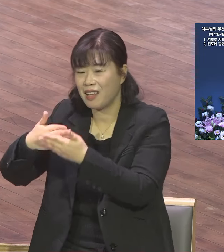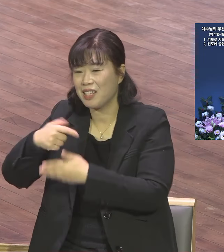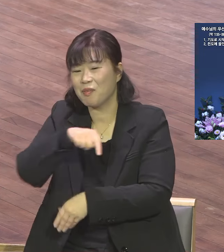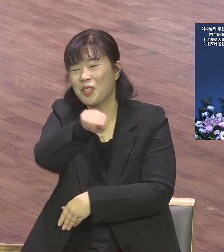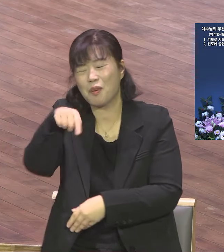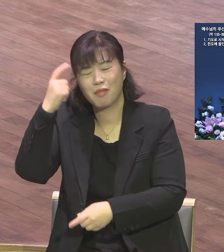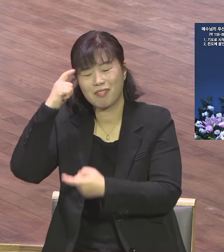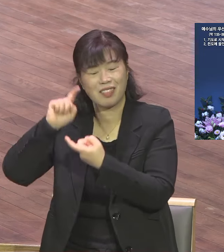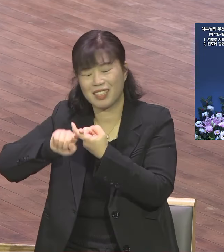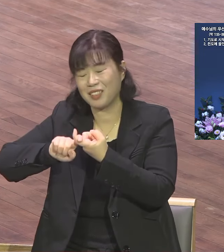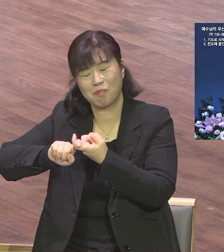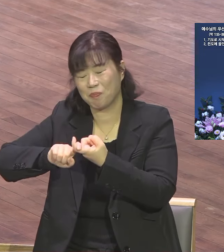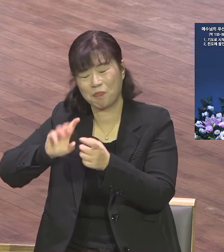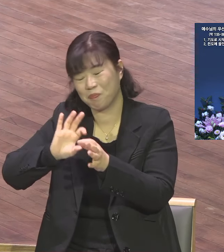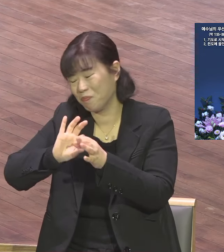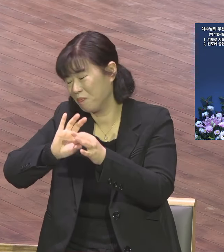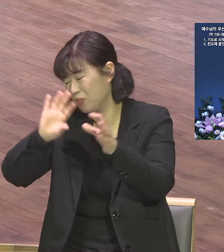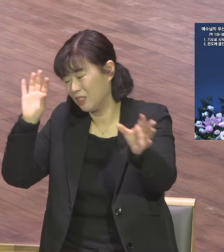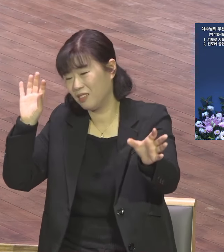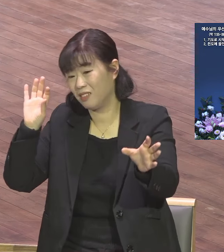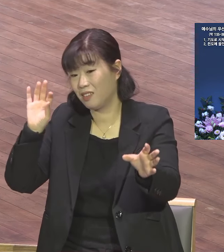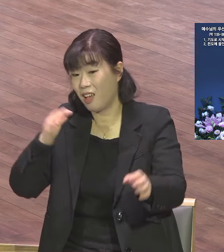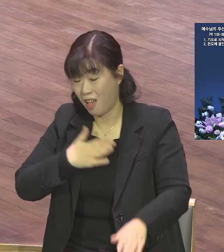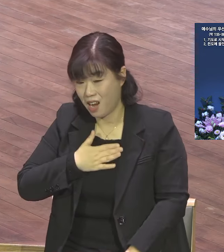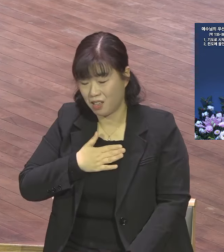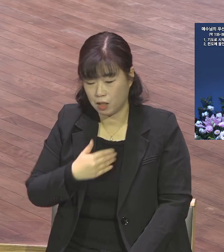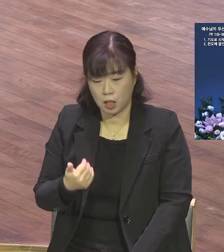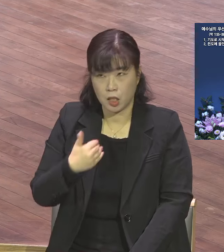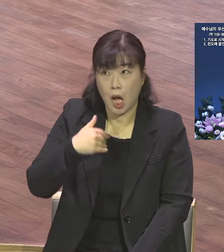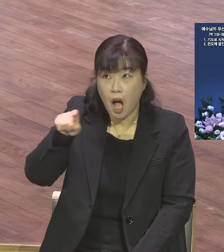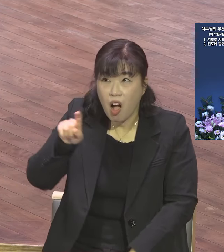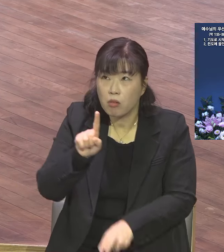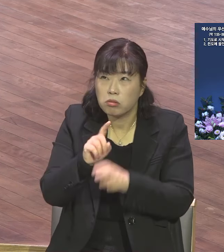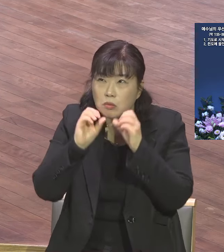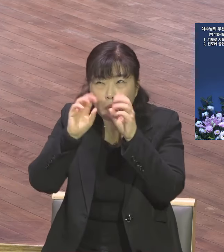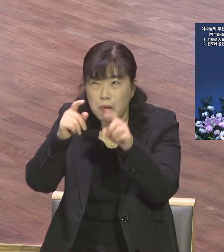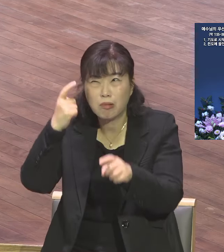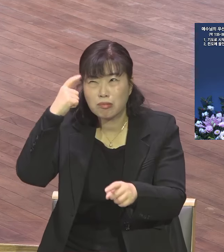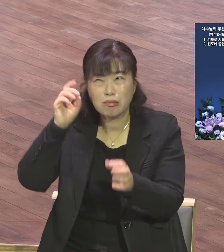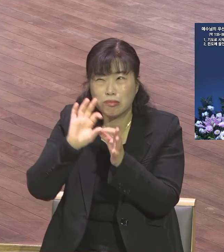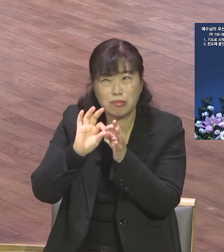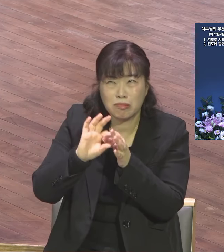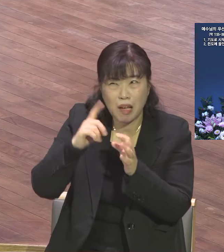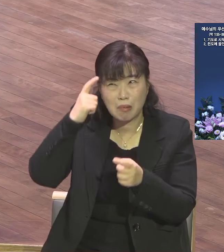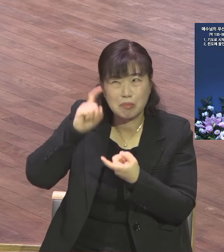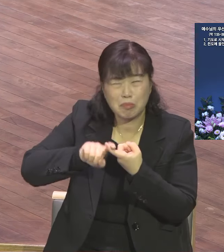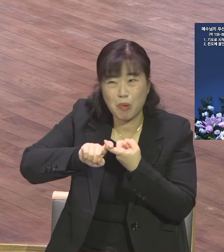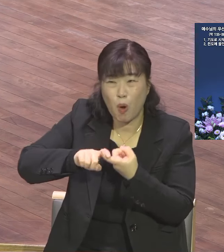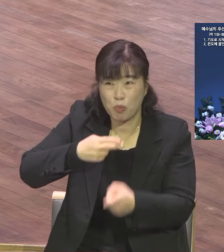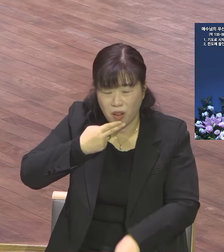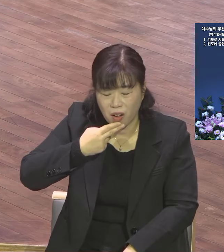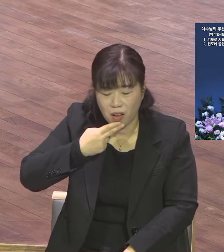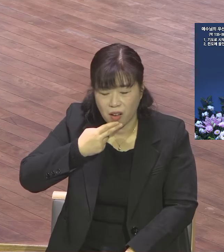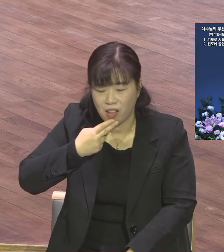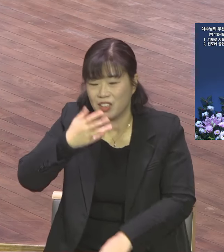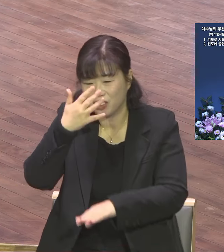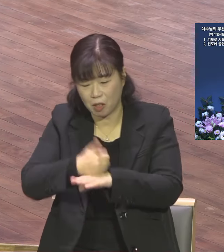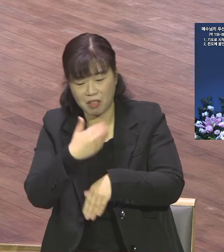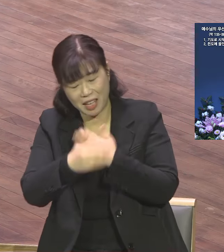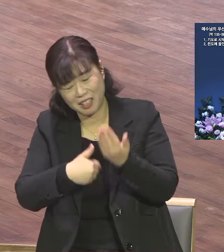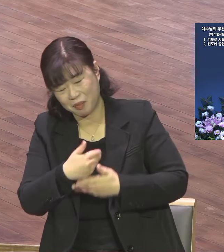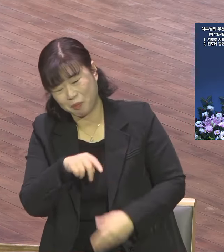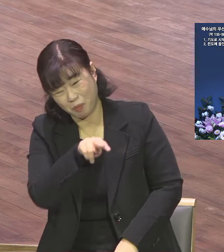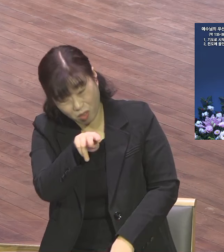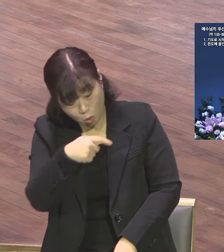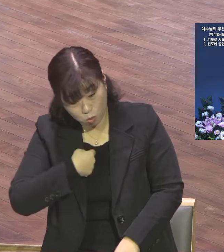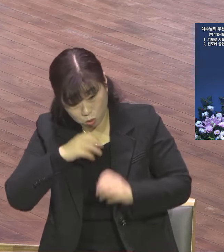하나님 관심 없어요. 밤새 기도했다 소용없어요. 하나님 뜻이 맞아야 돼요. 사실 3.1조